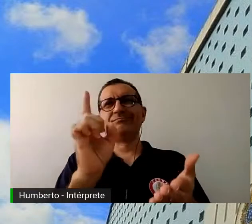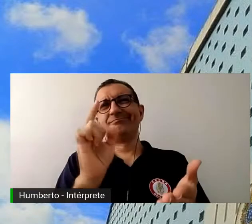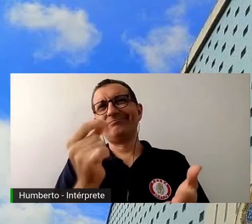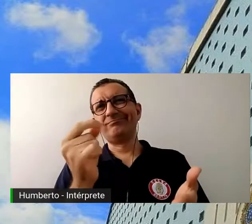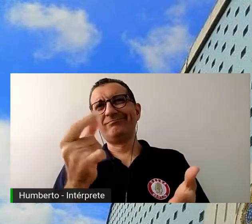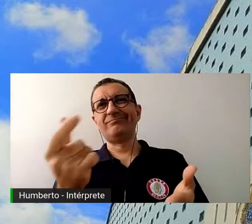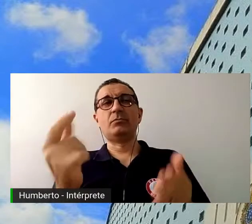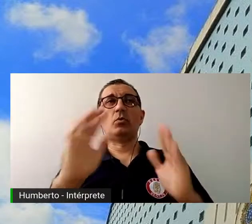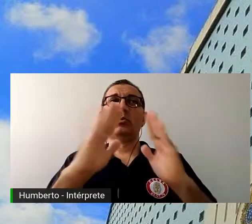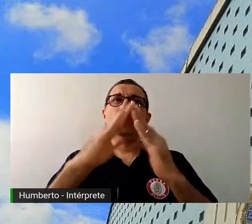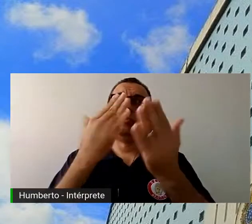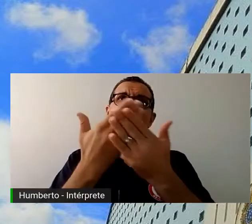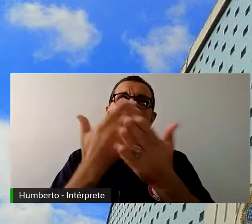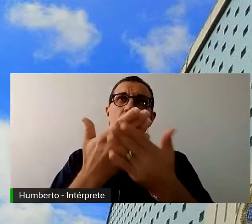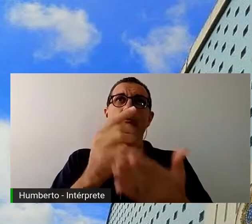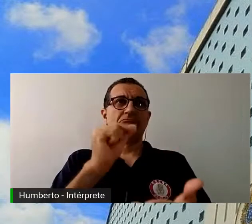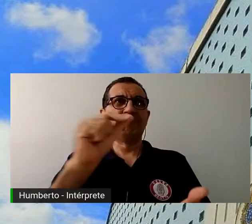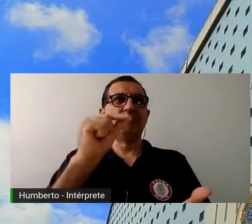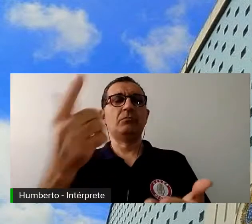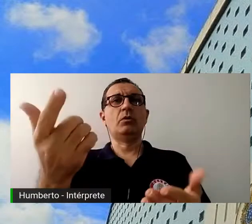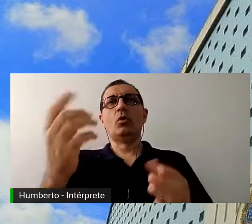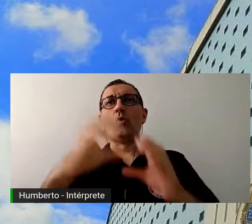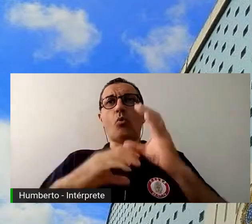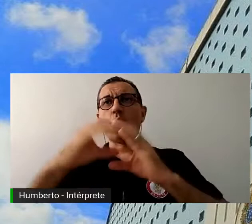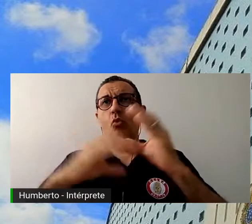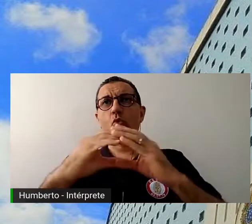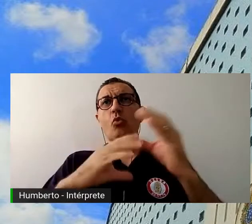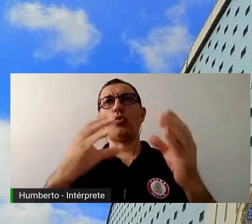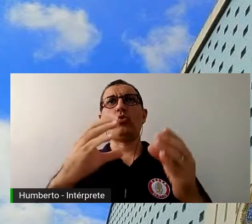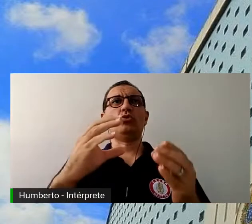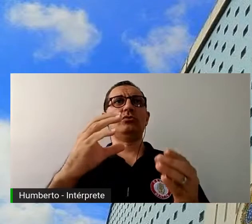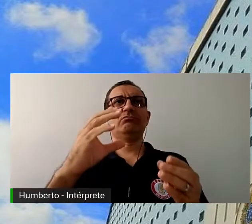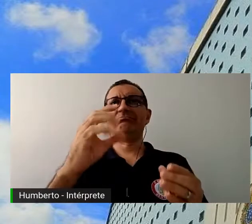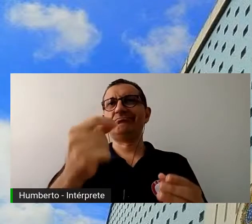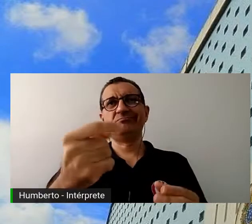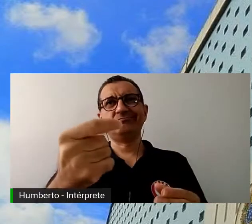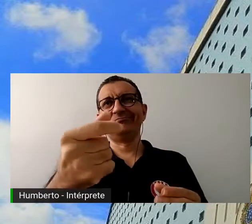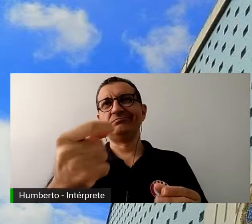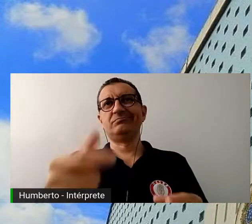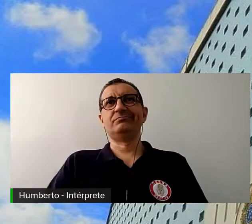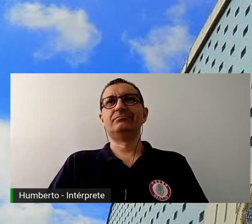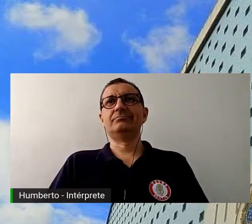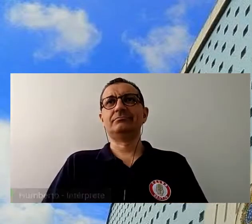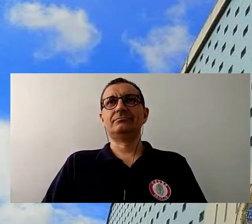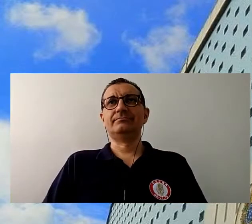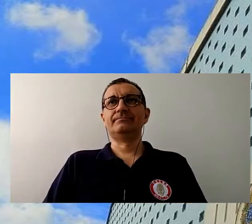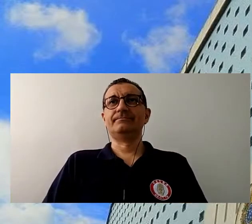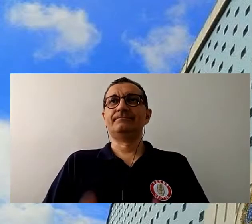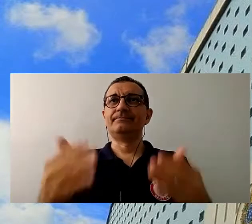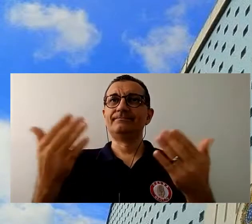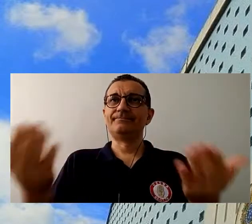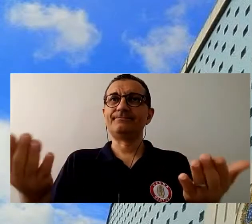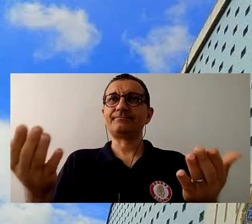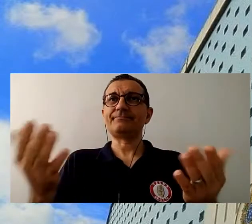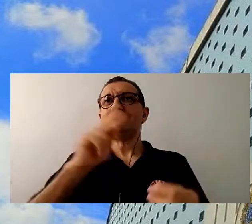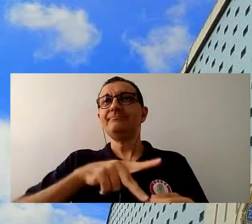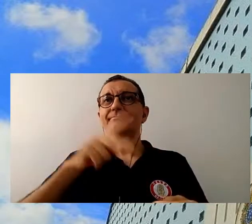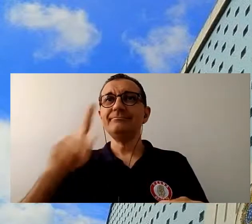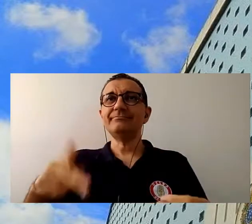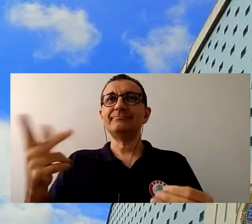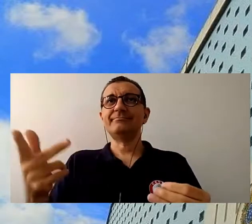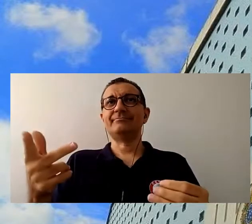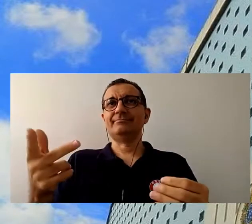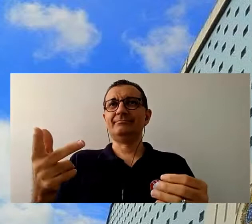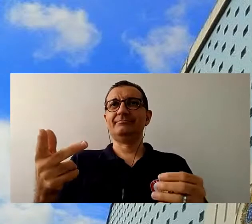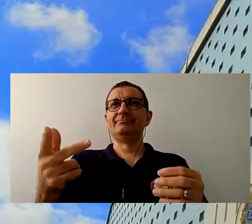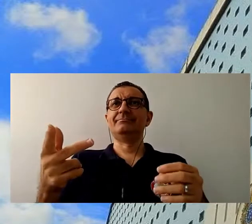não fizemos novos concursos, pelo menos nas universidades e em muitas escolas, já que nós só temos professores, em muitos